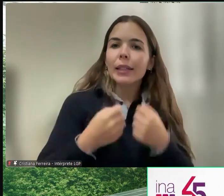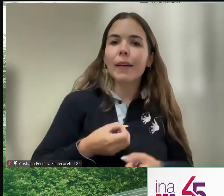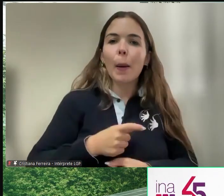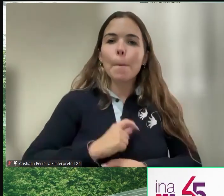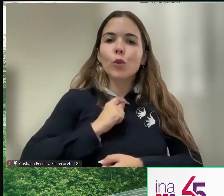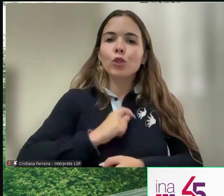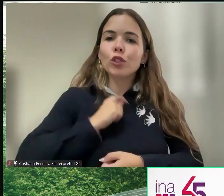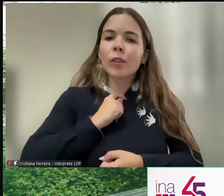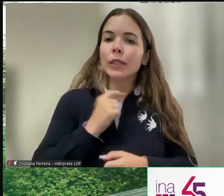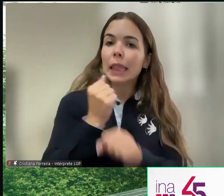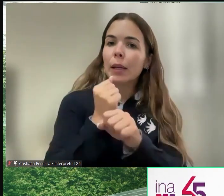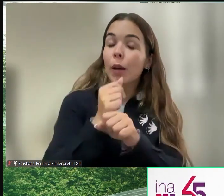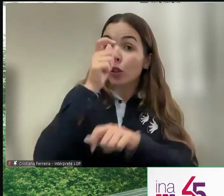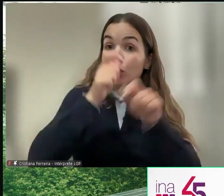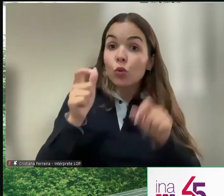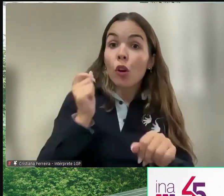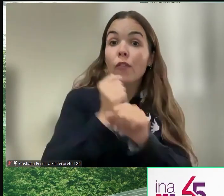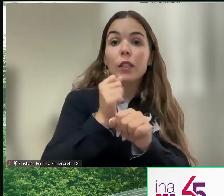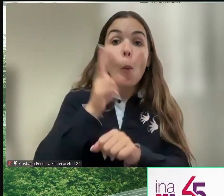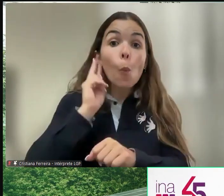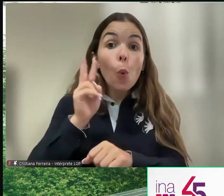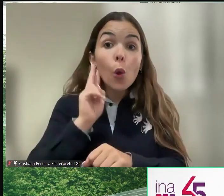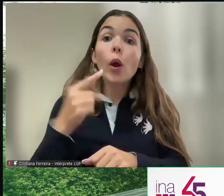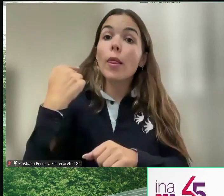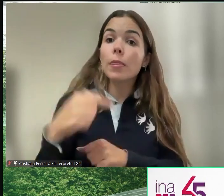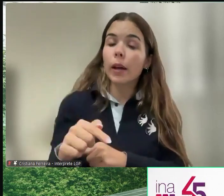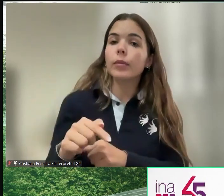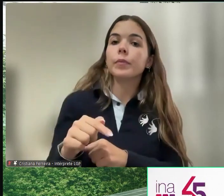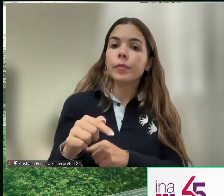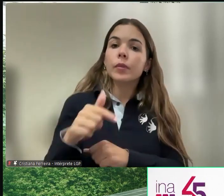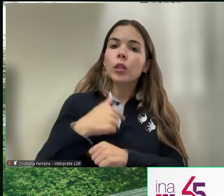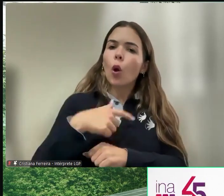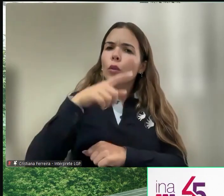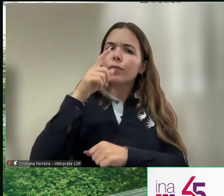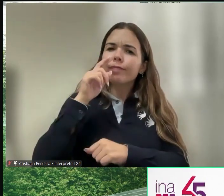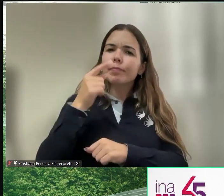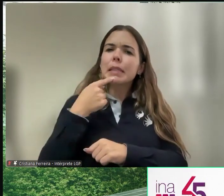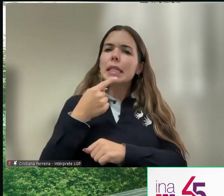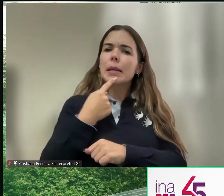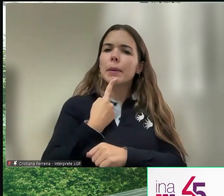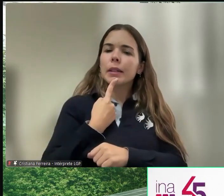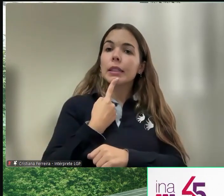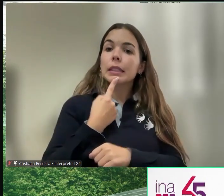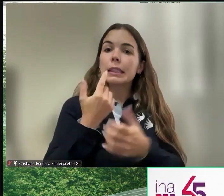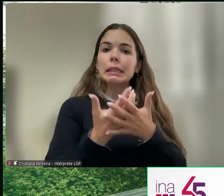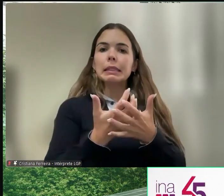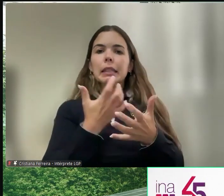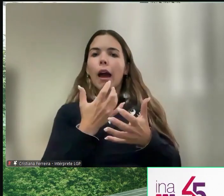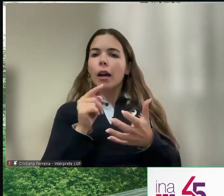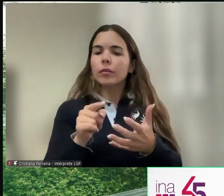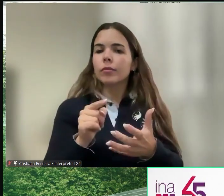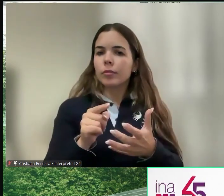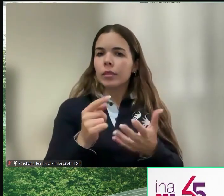que tem imenso valor. E estou-me aqui a dar conta, de facto, que o impacto, ou seja,